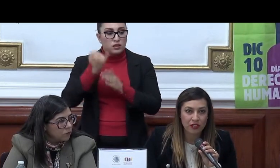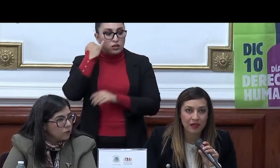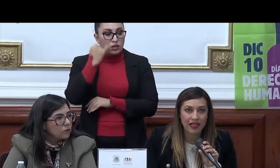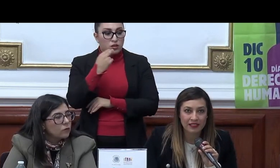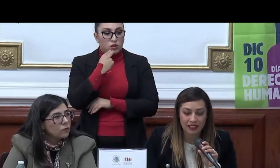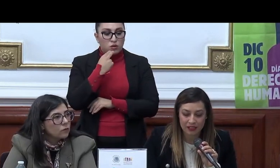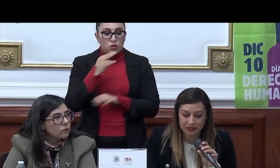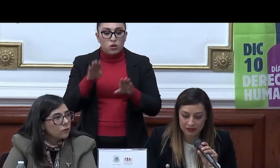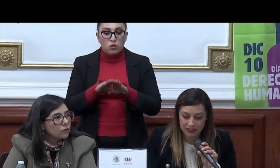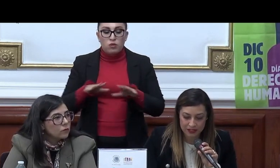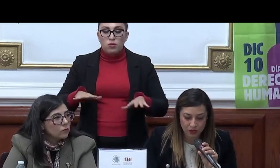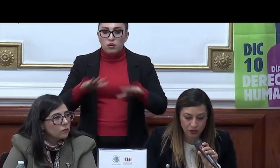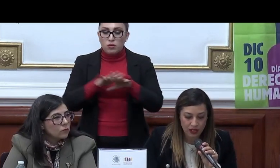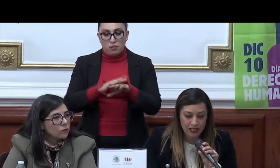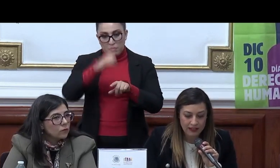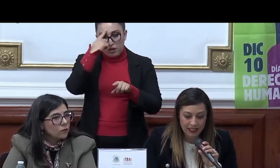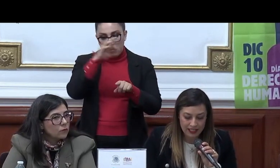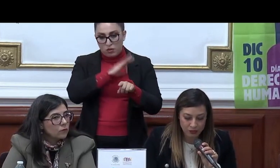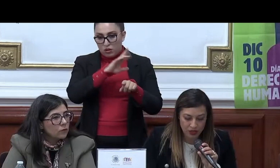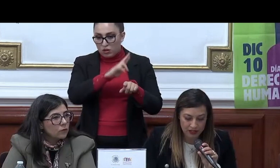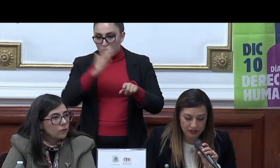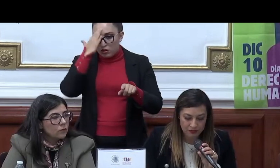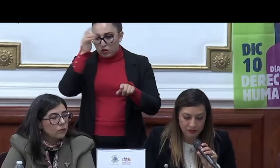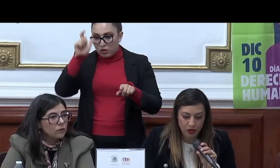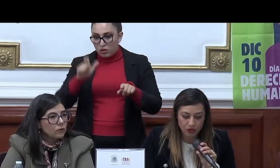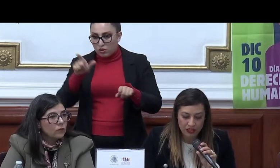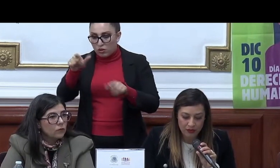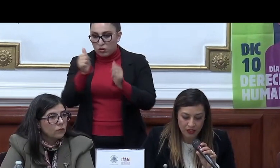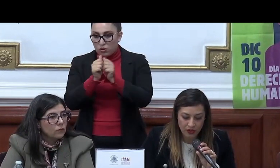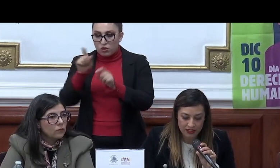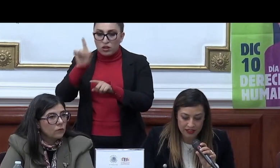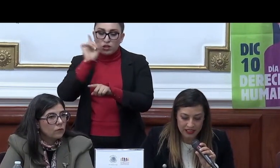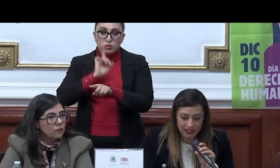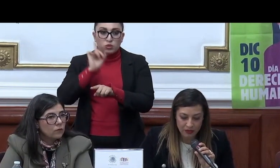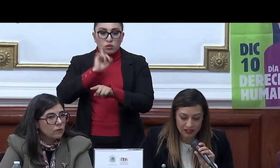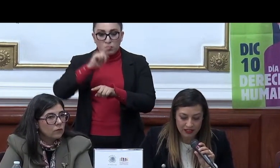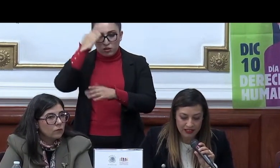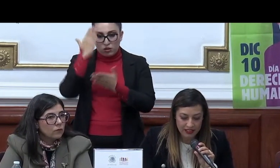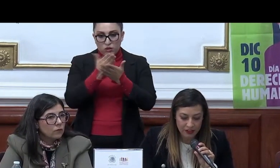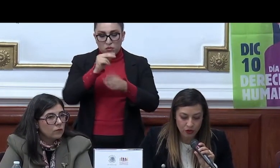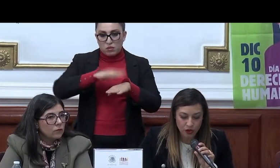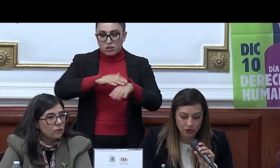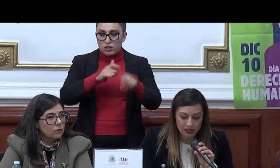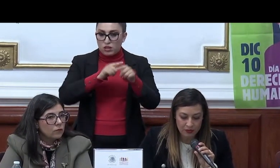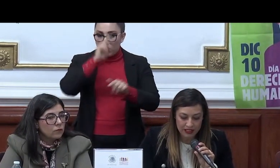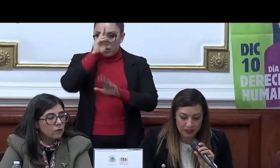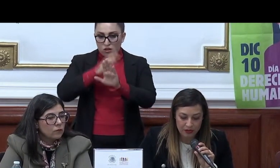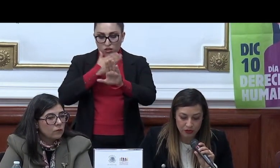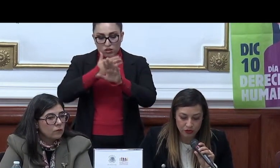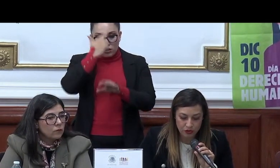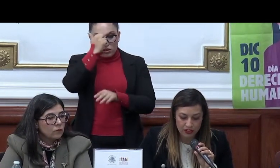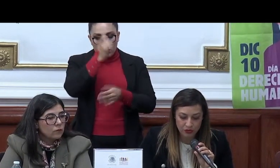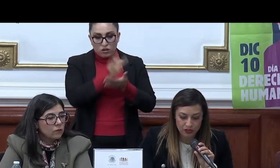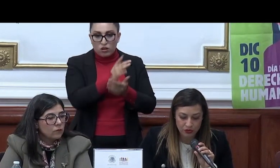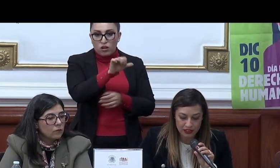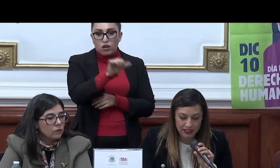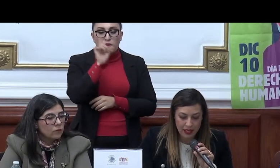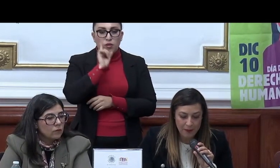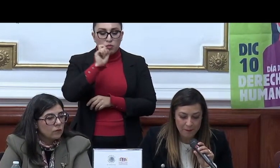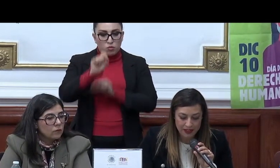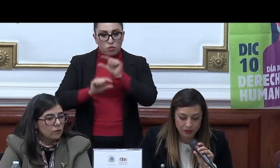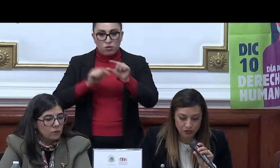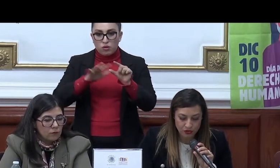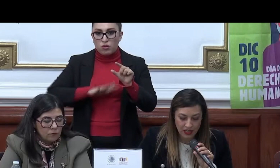paso firme hacia la visibilización de las mujeres, un llamado a erradicar la violencia de género y una herramienta para construir una